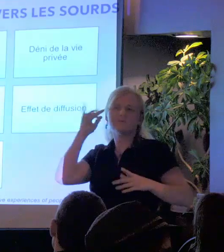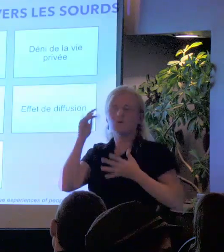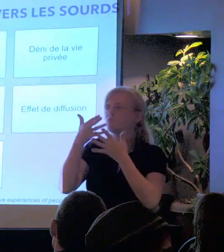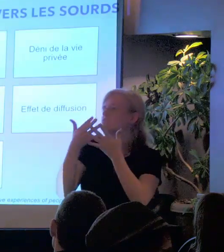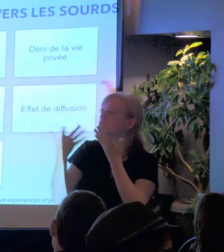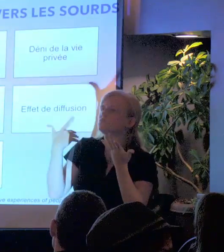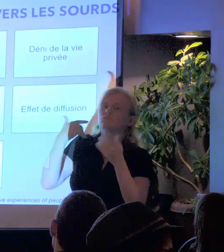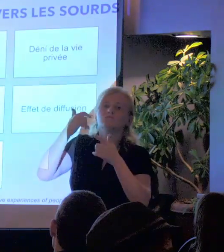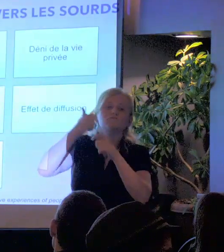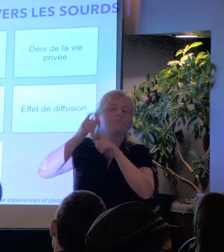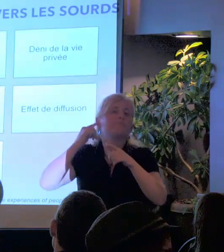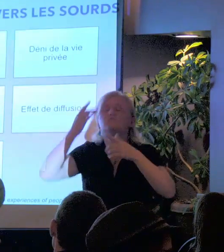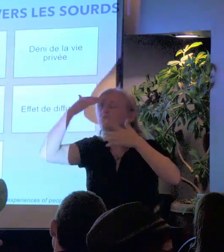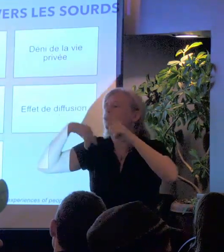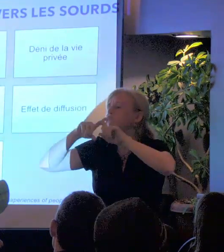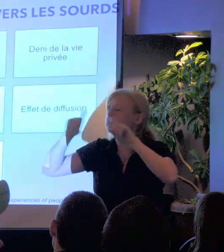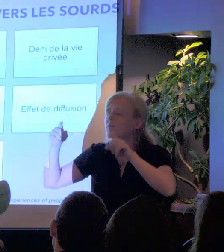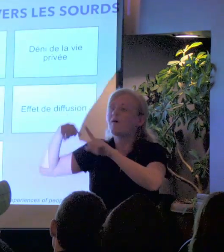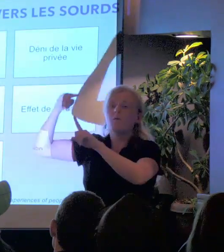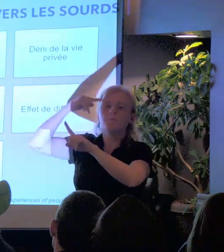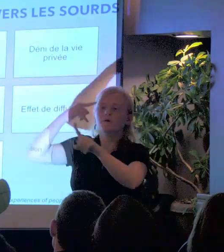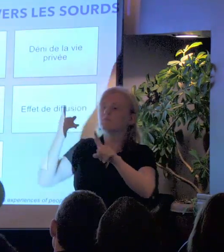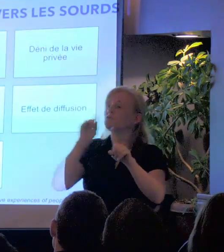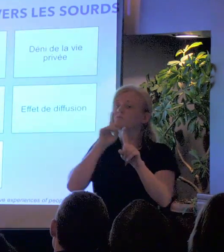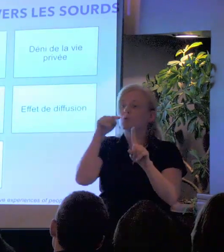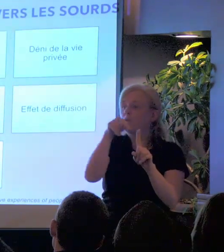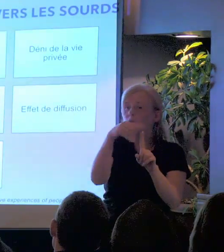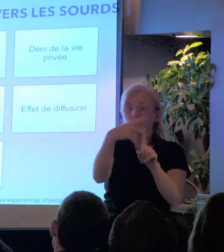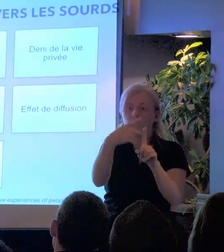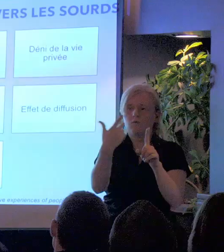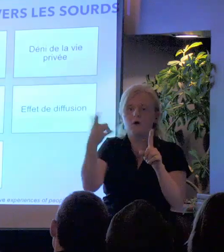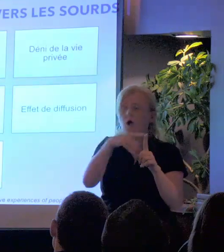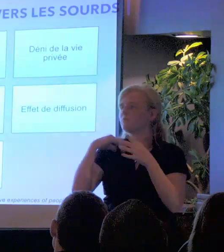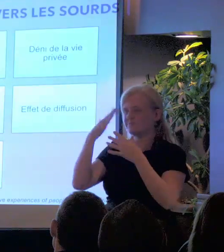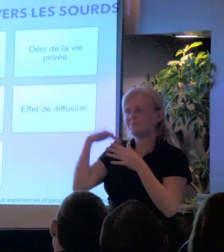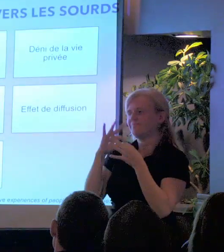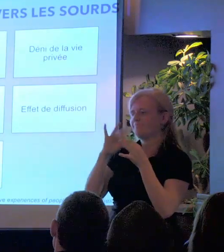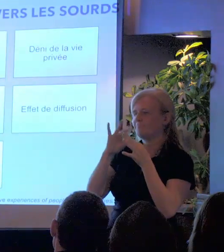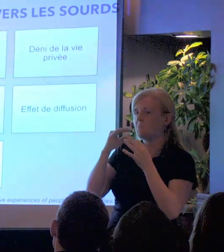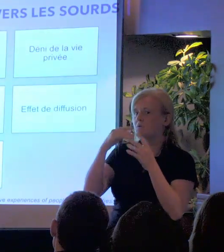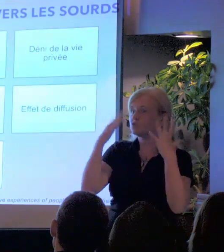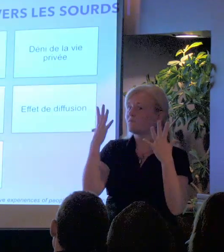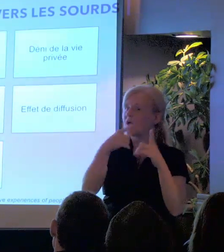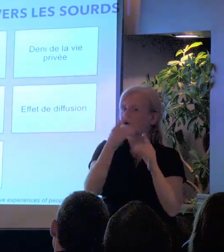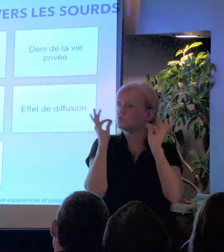mêmes compétences. Bon, la personne sourde va dire, ben moi, je pense c'est ça, ou l'entendant va dire c'est ça. Là, le sourd, là, il dit,